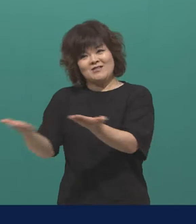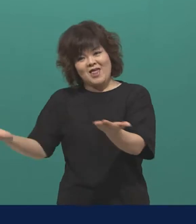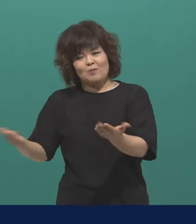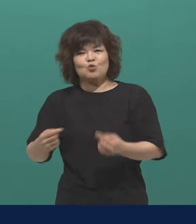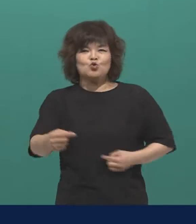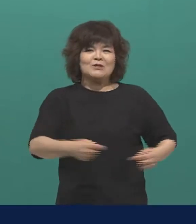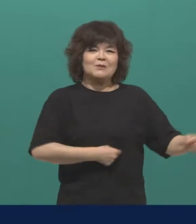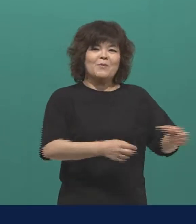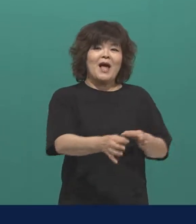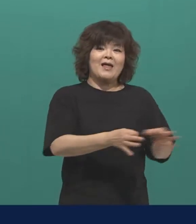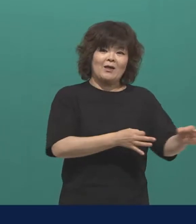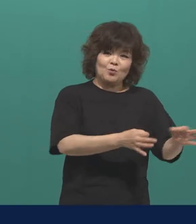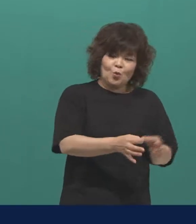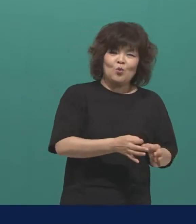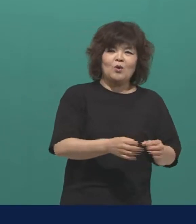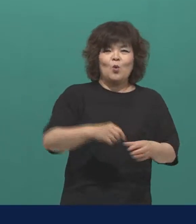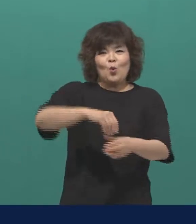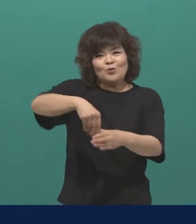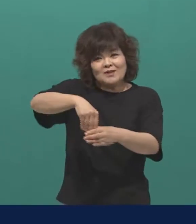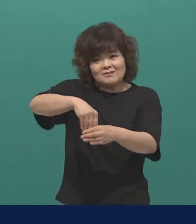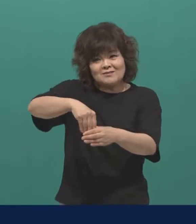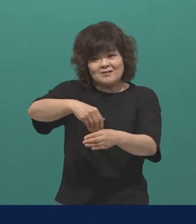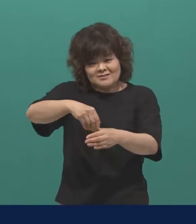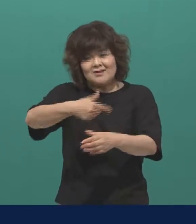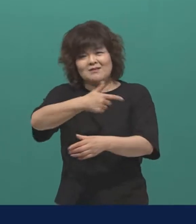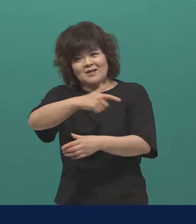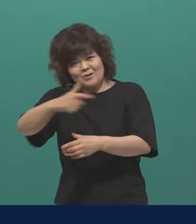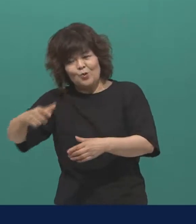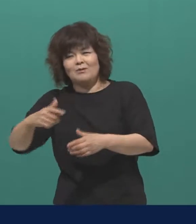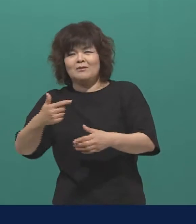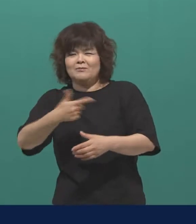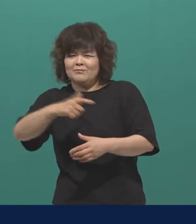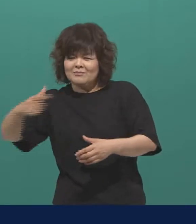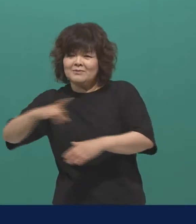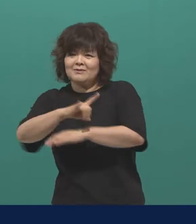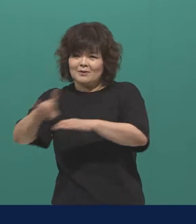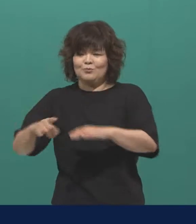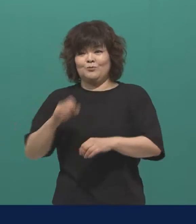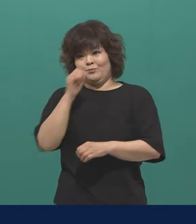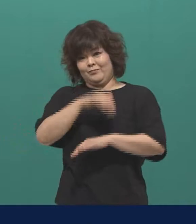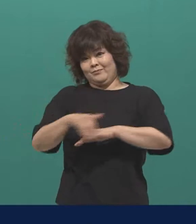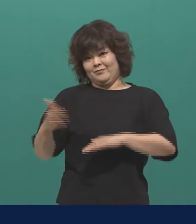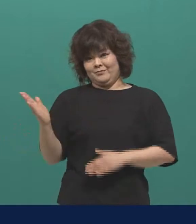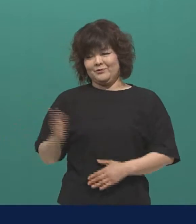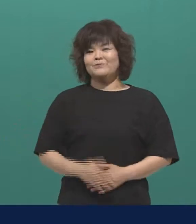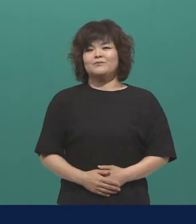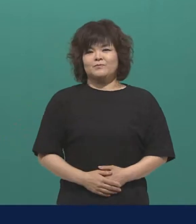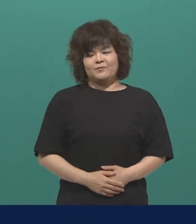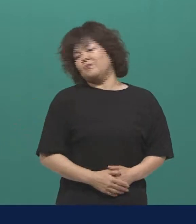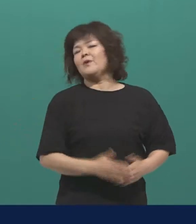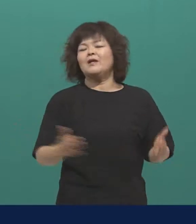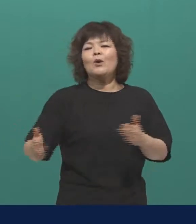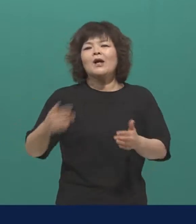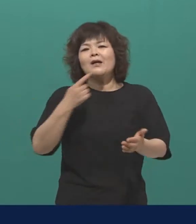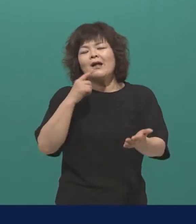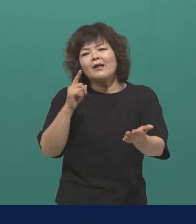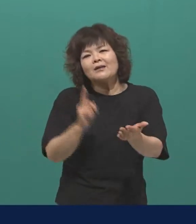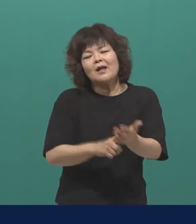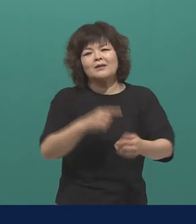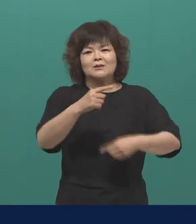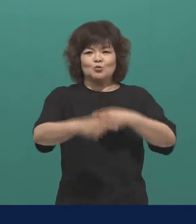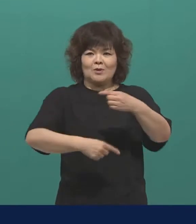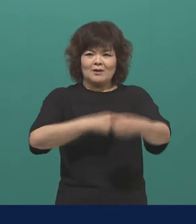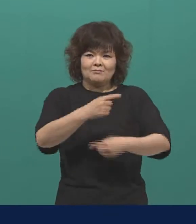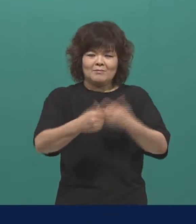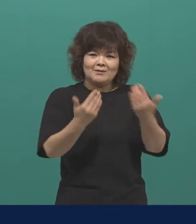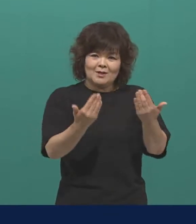表、模擬店、フリーマーケット、お茶席など多彩な企画が予定されています。